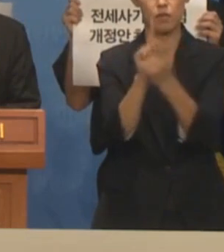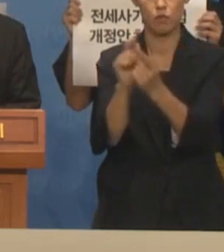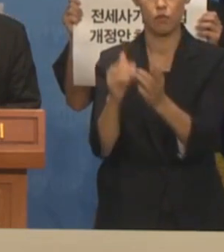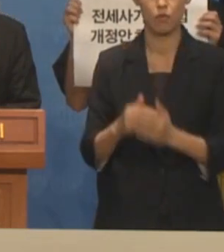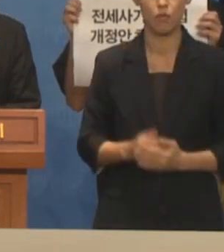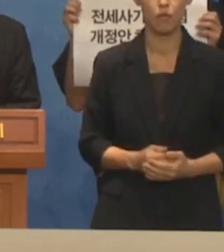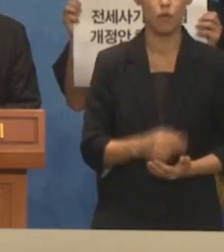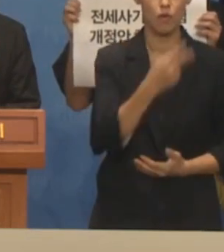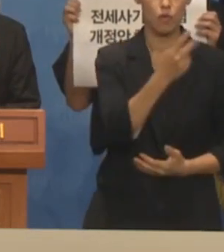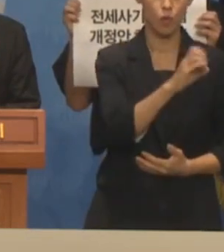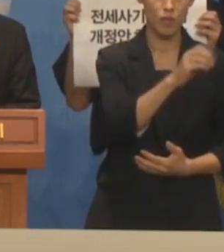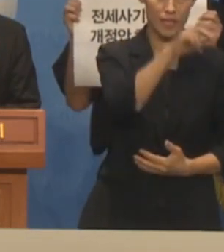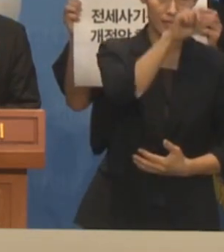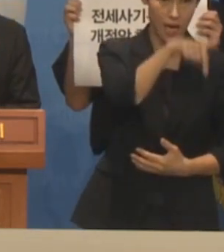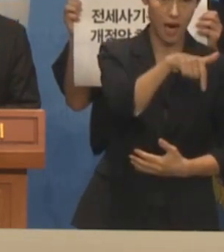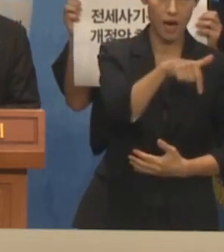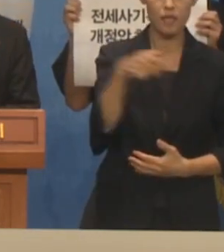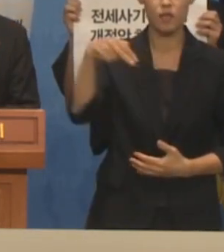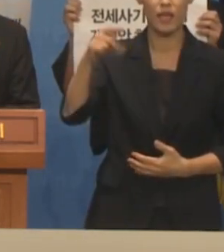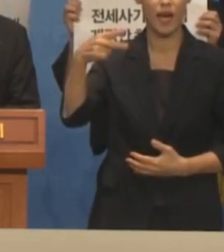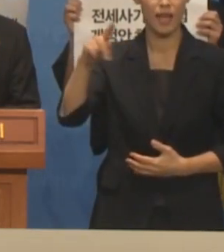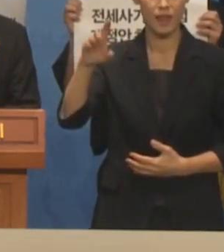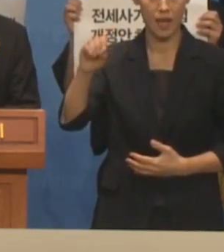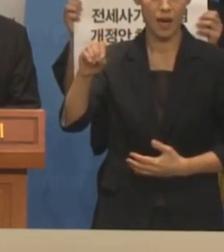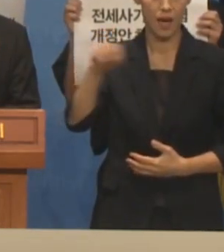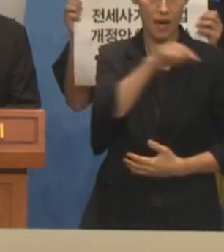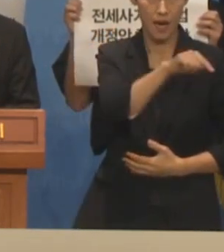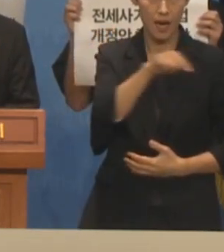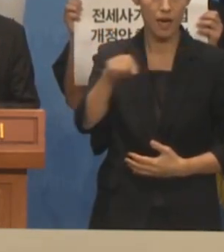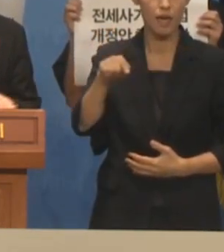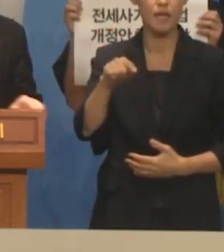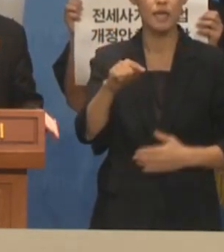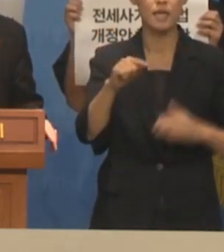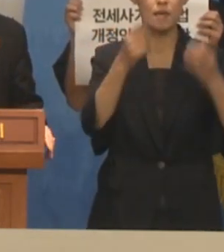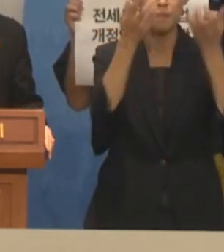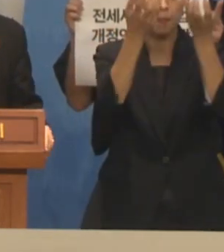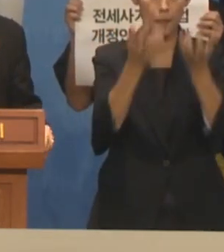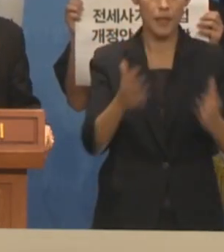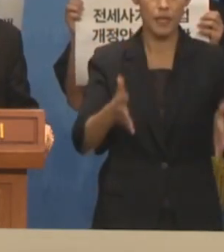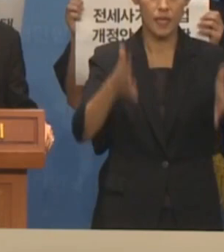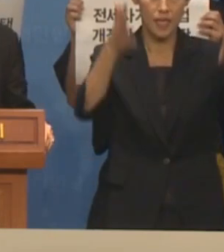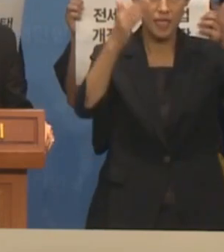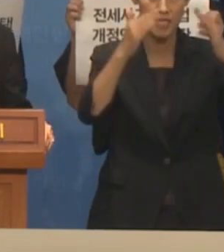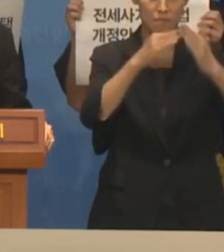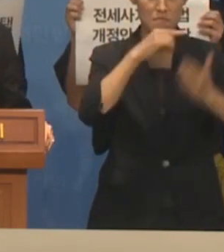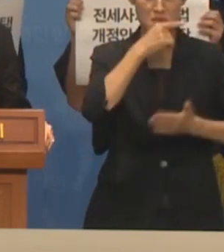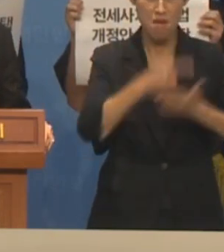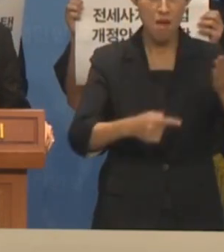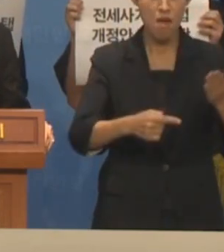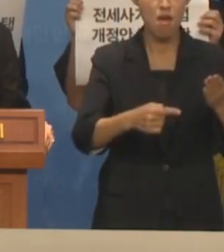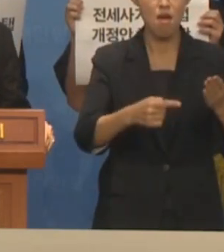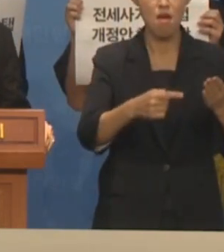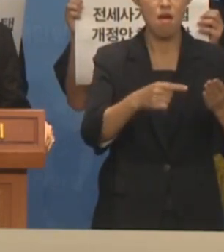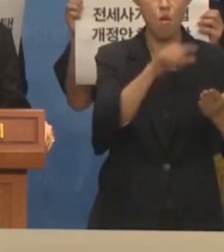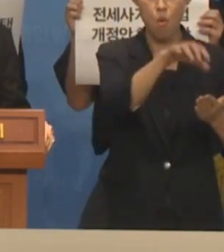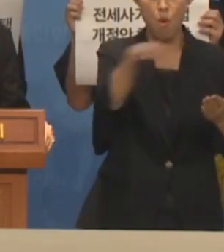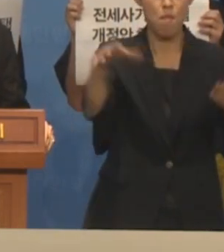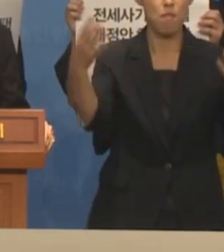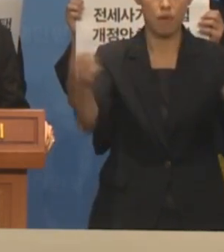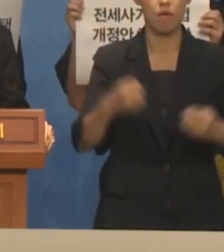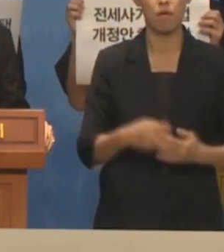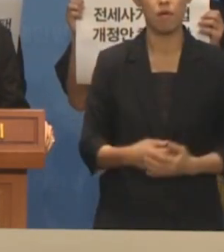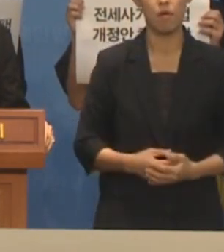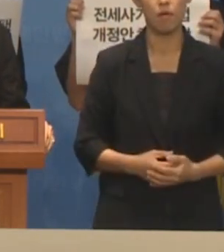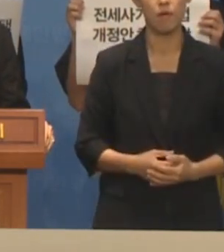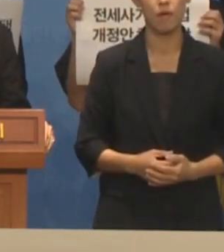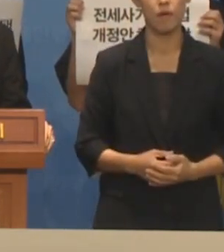사당동까지 다가구 그리고 다중주택에 대한 전세사기 피해 주택이 굉장히 많았습니다. 그런데